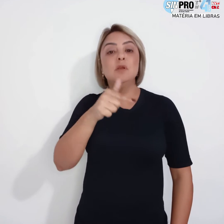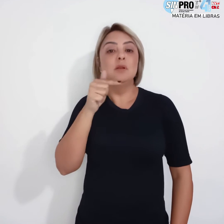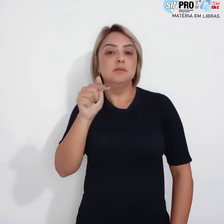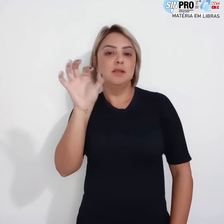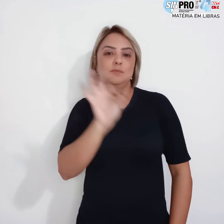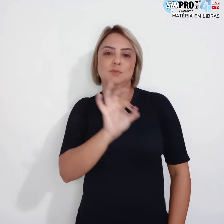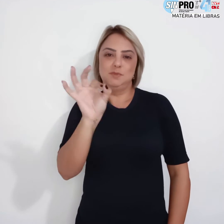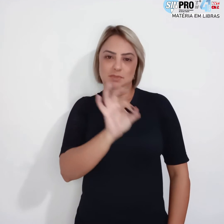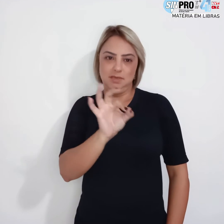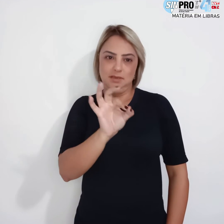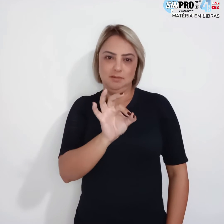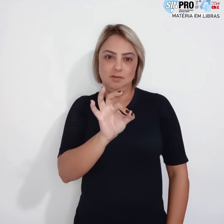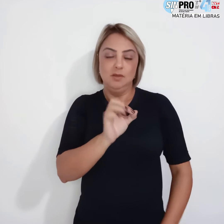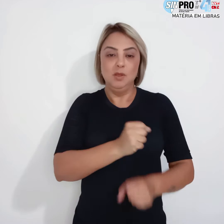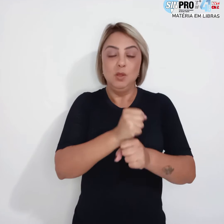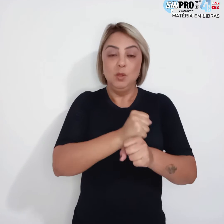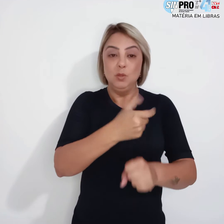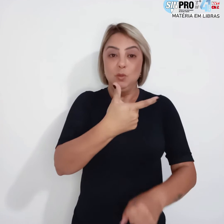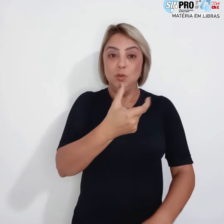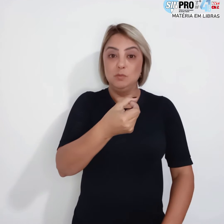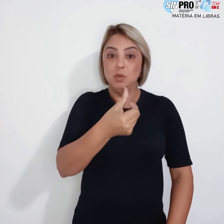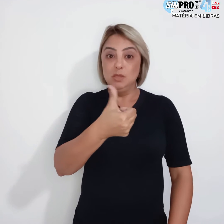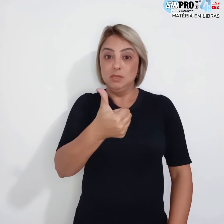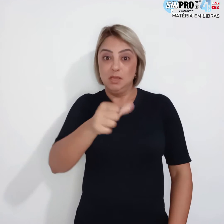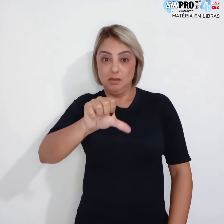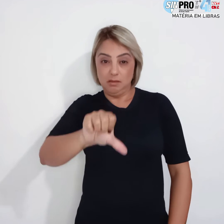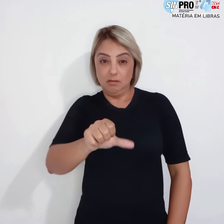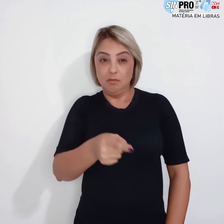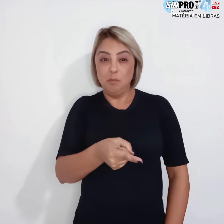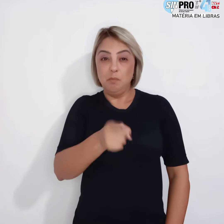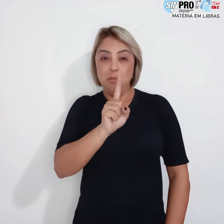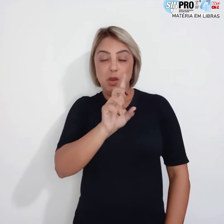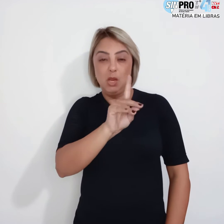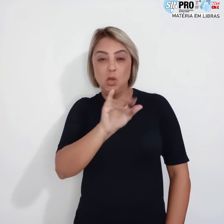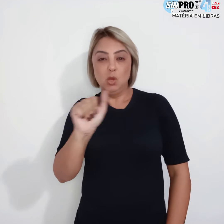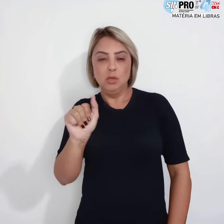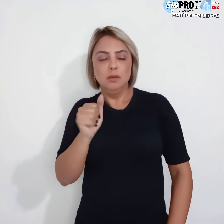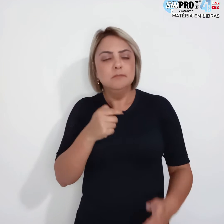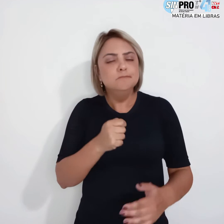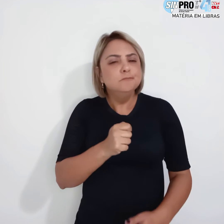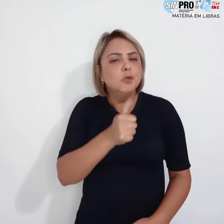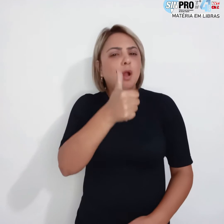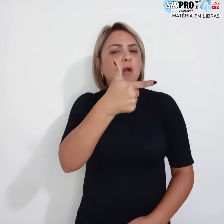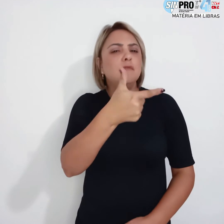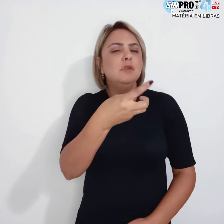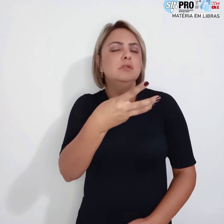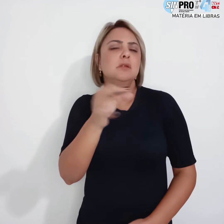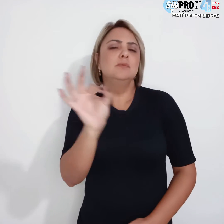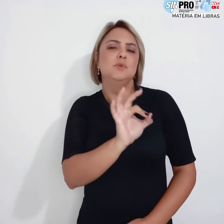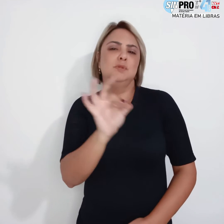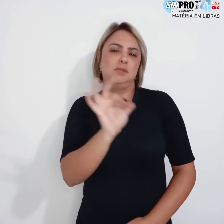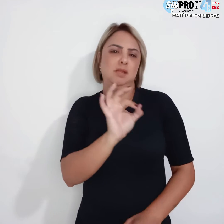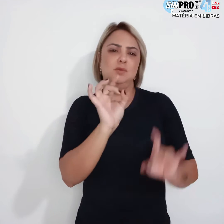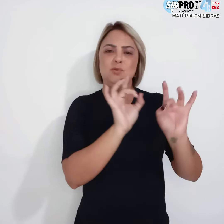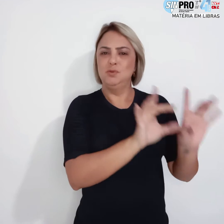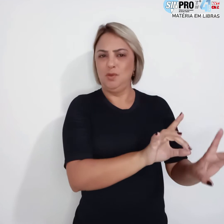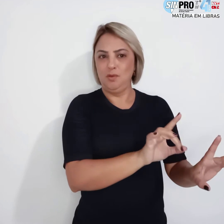37,7%. Em 2019, o índice do primeiro dia ficou próximo a 23%, de acordo com o ministro